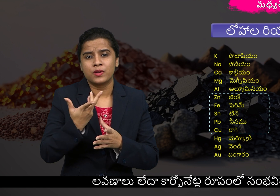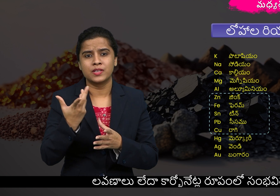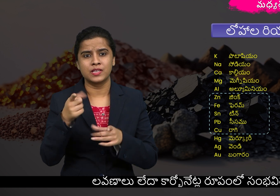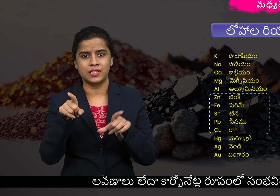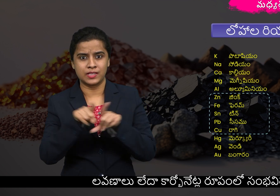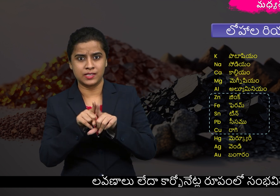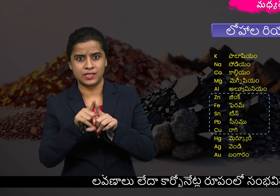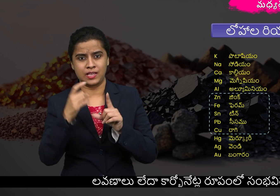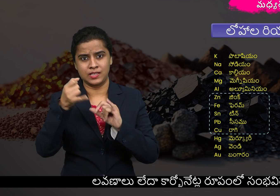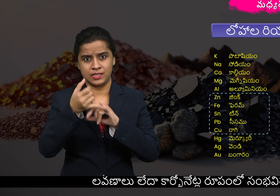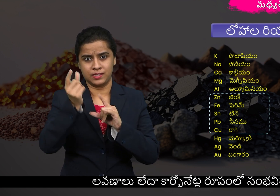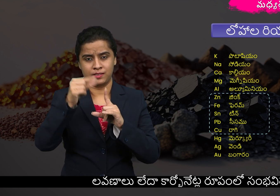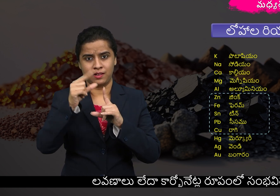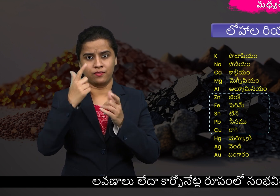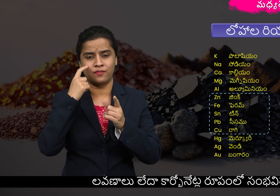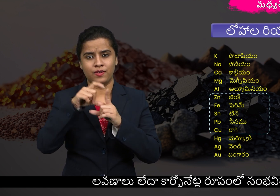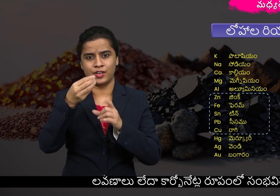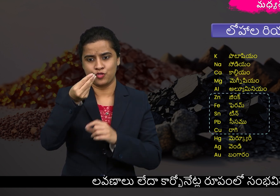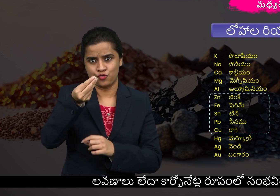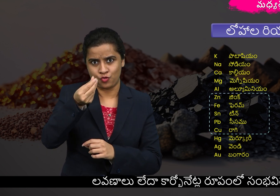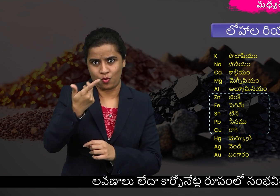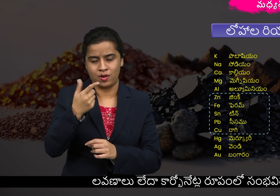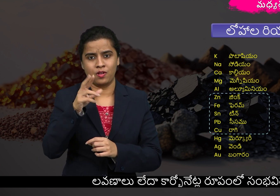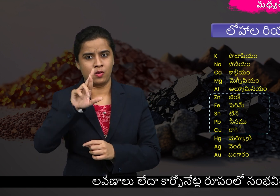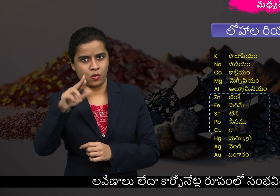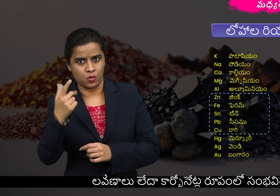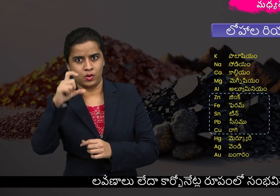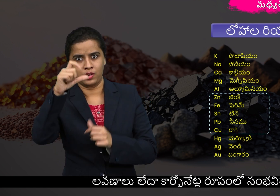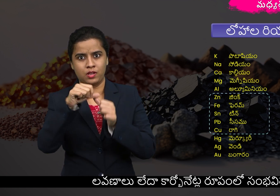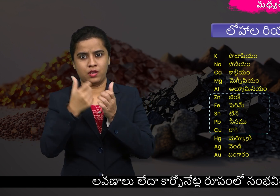లేదా కార్బొనేట్ల రూపంలో సంభవిస్తాయి.